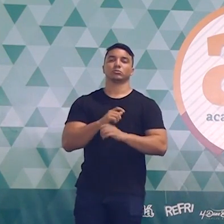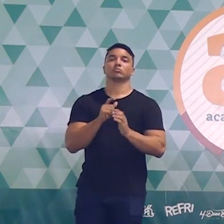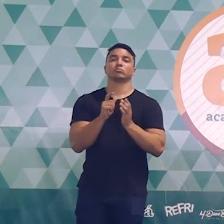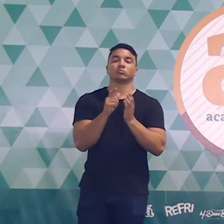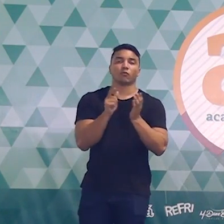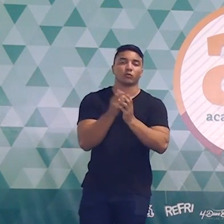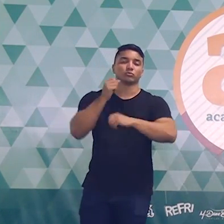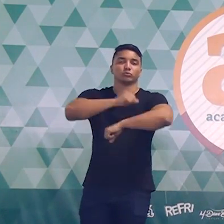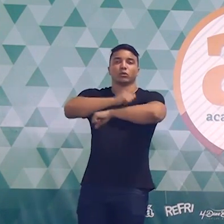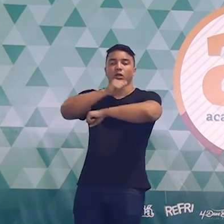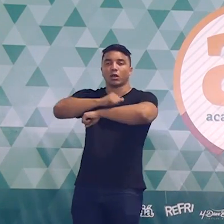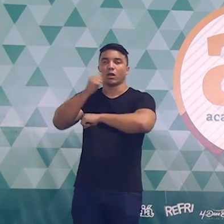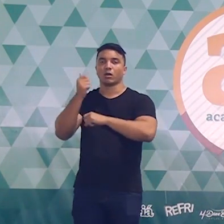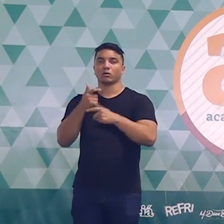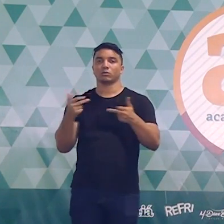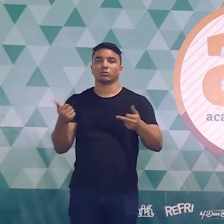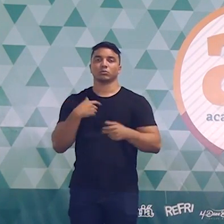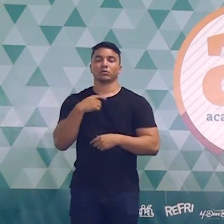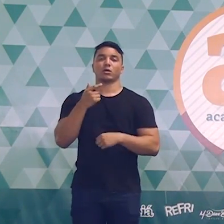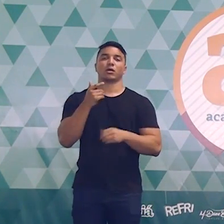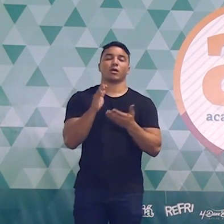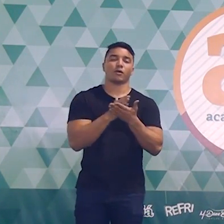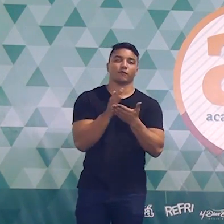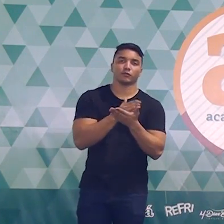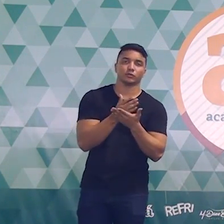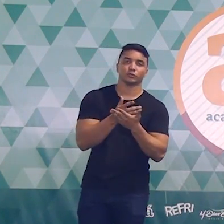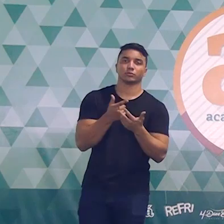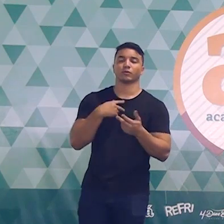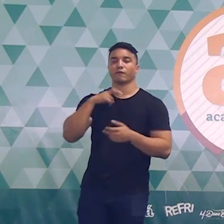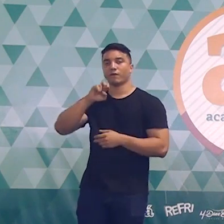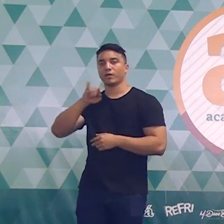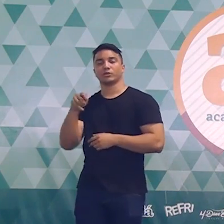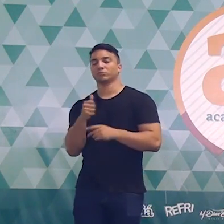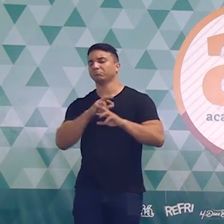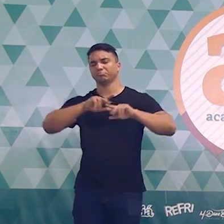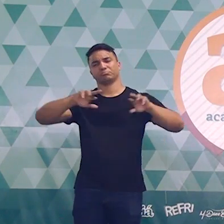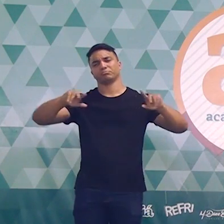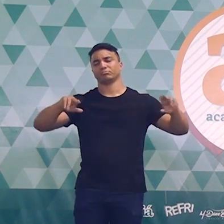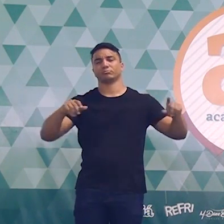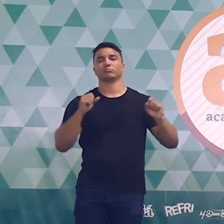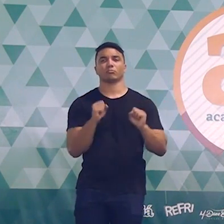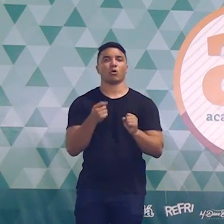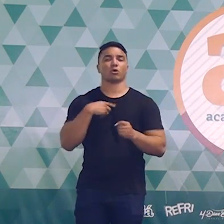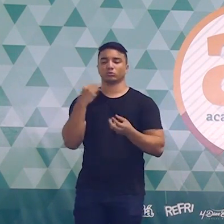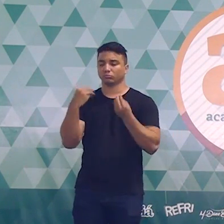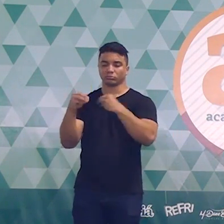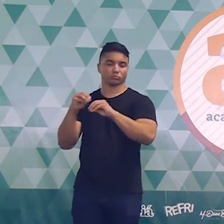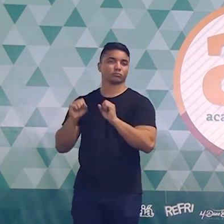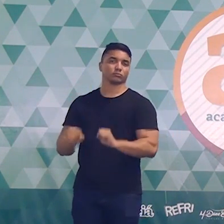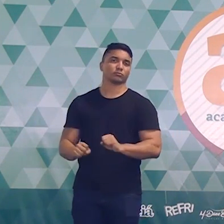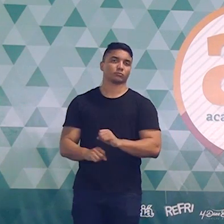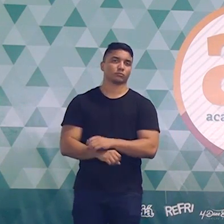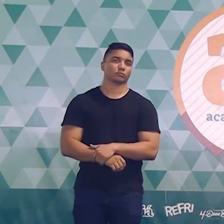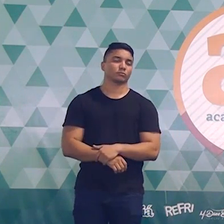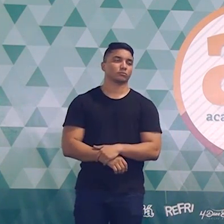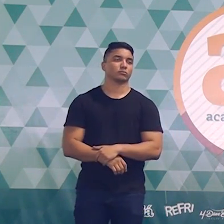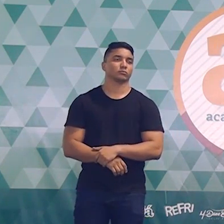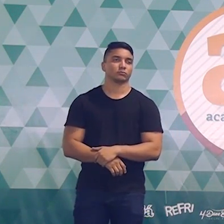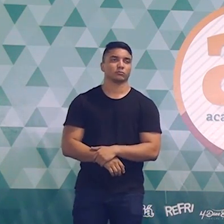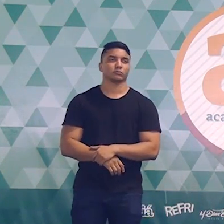no Jornal Nacional, que está na revista Época, que está na Veja, enfim, você pode citar.